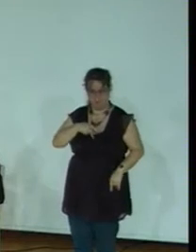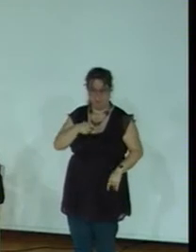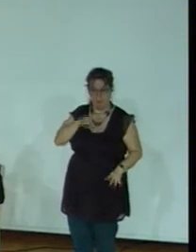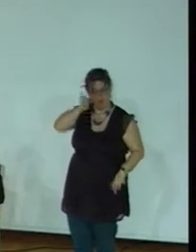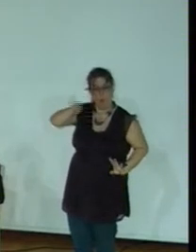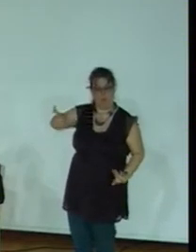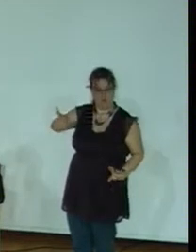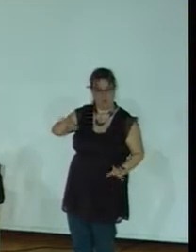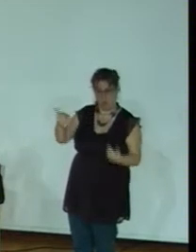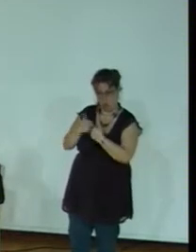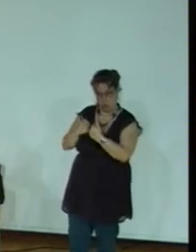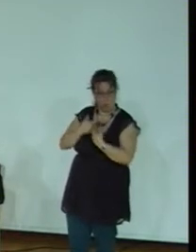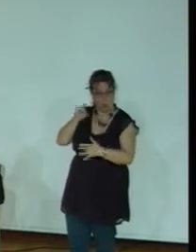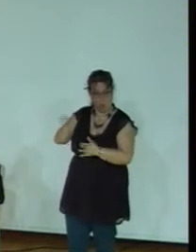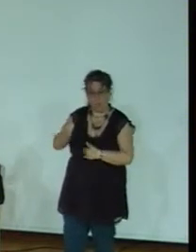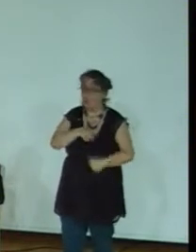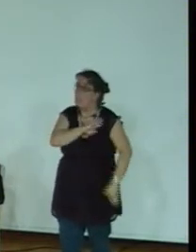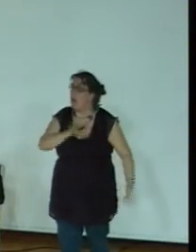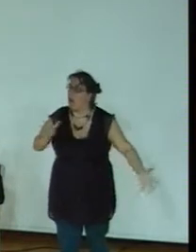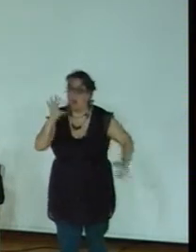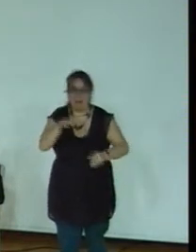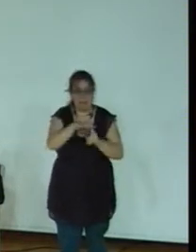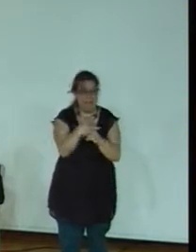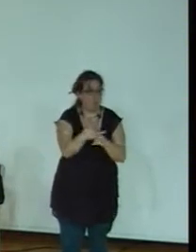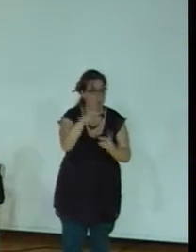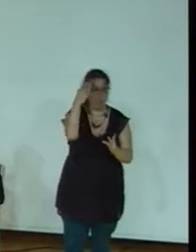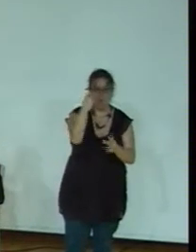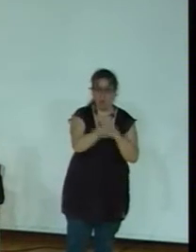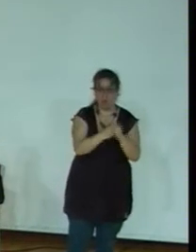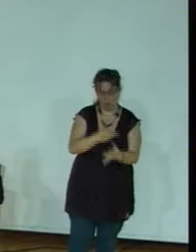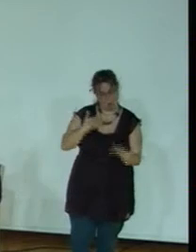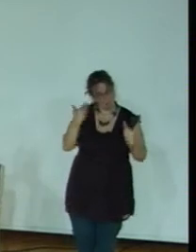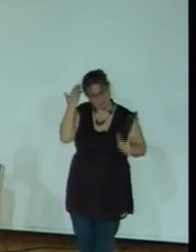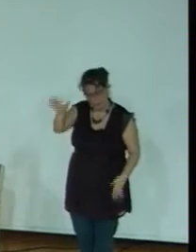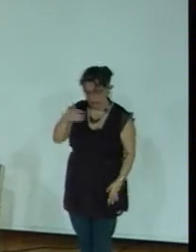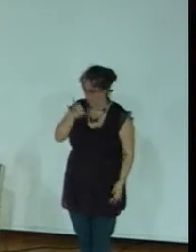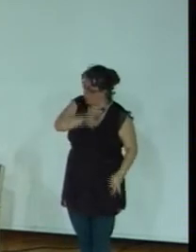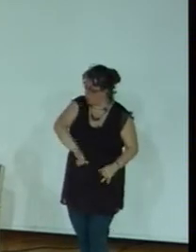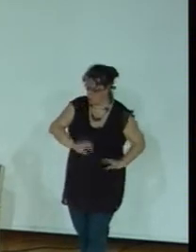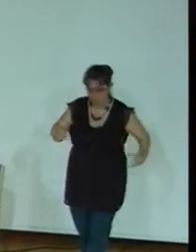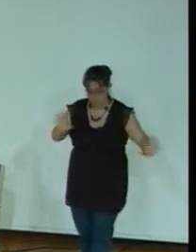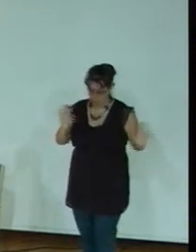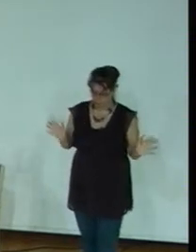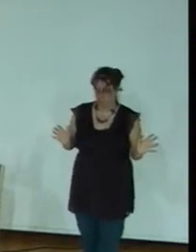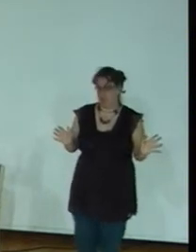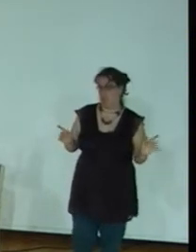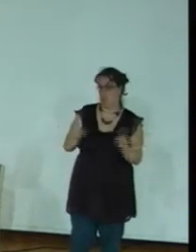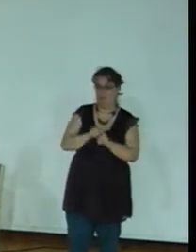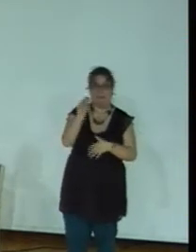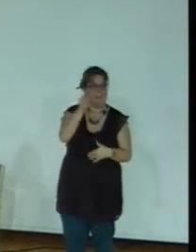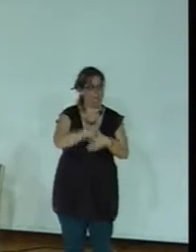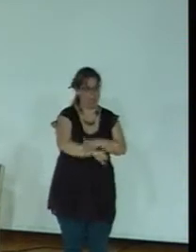des serveurs professionnels, parce que j'estime que je suis innocent, comme le bébé qui vient de naître, ce qui fera rire la moitié de la salle.